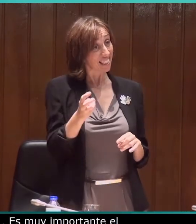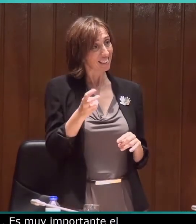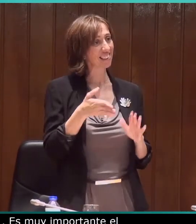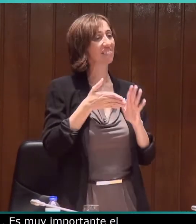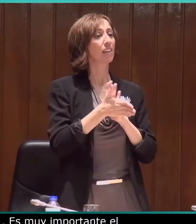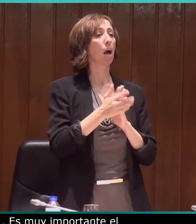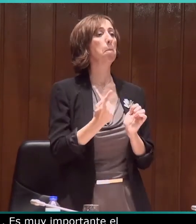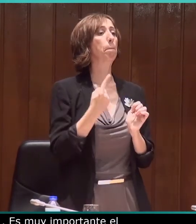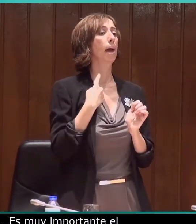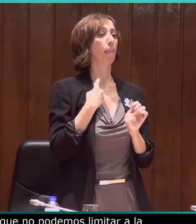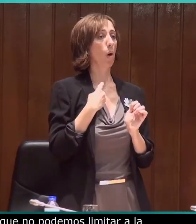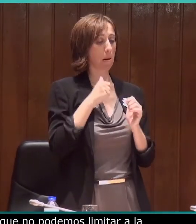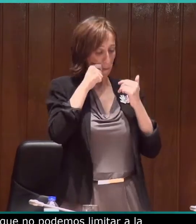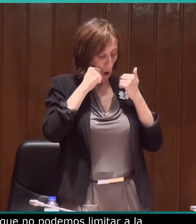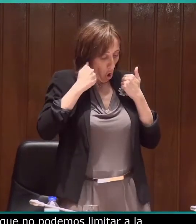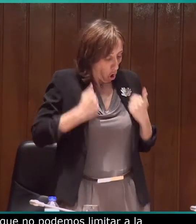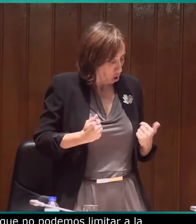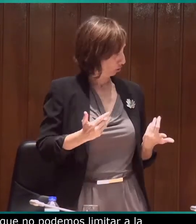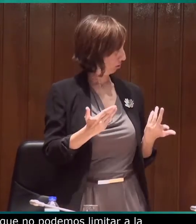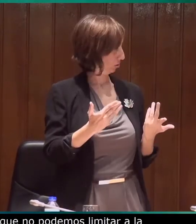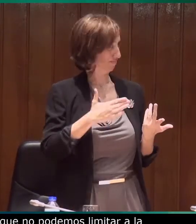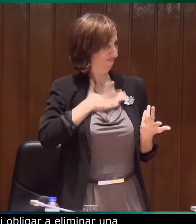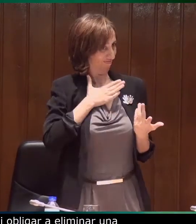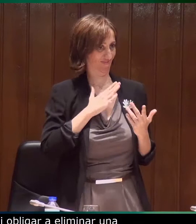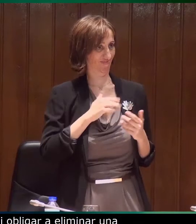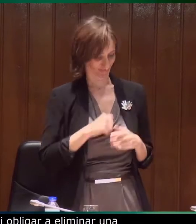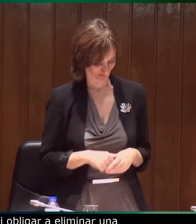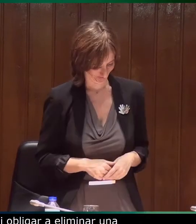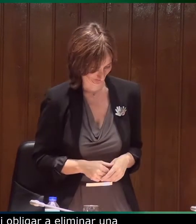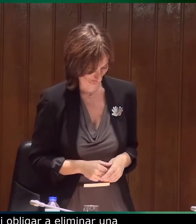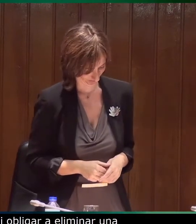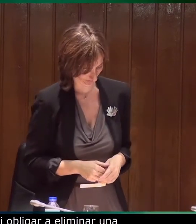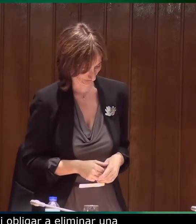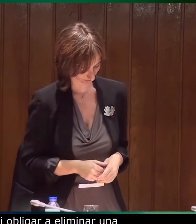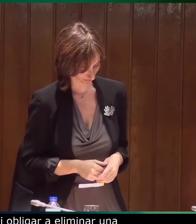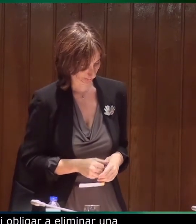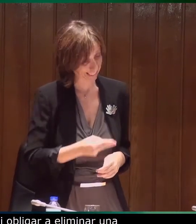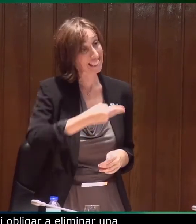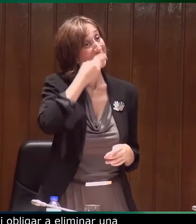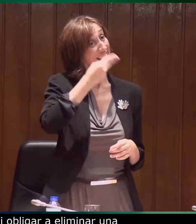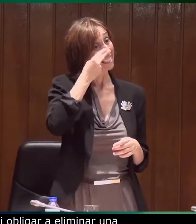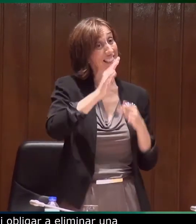porque perdemos esa diversidad perdemos el ser persona como tal